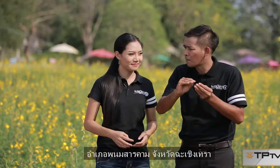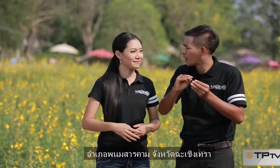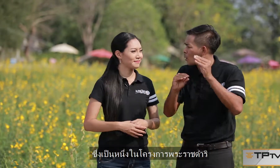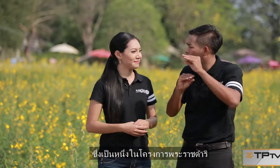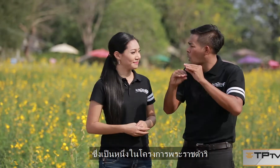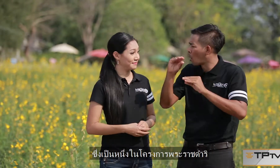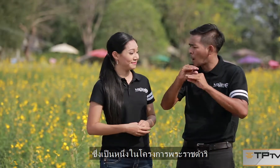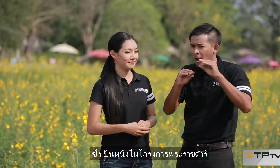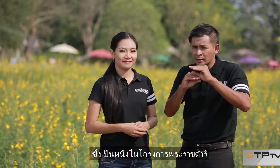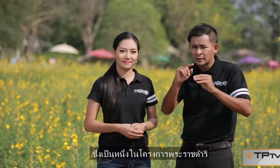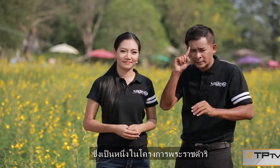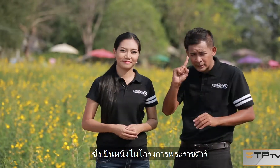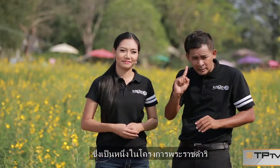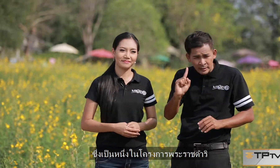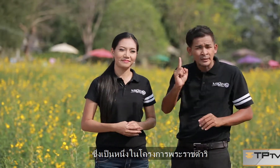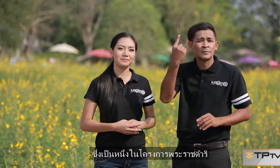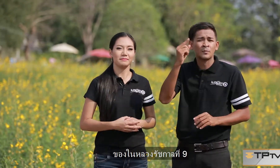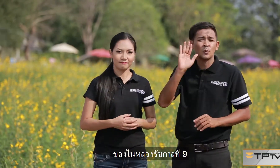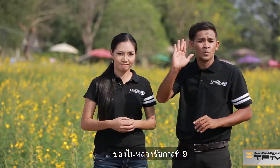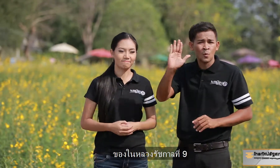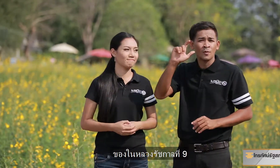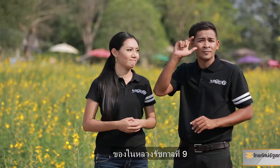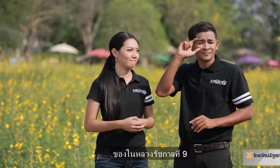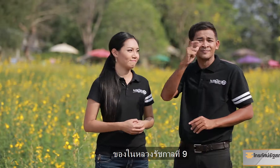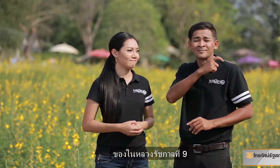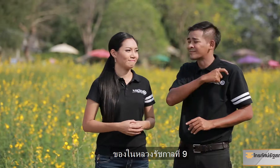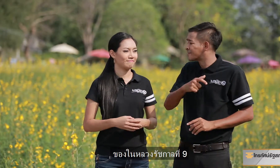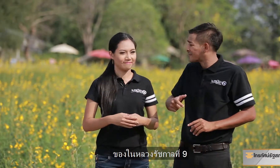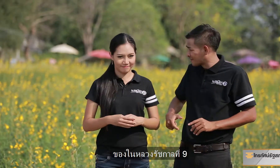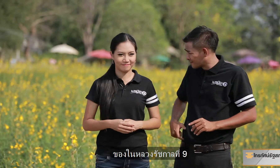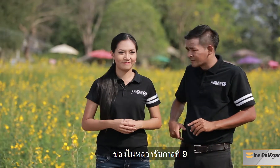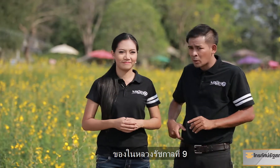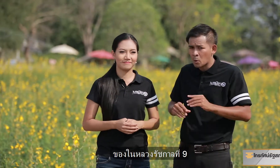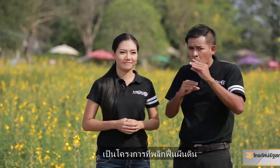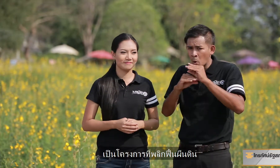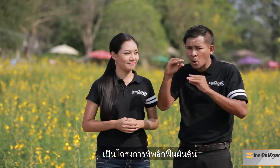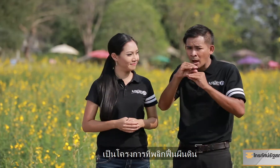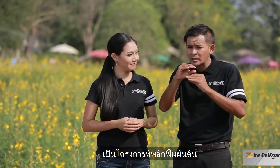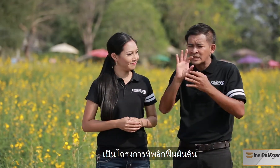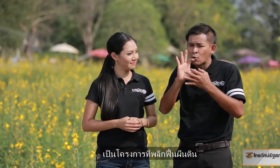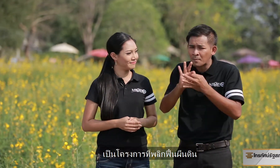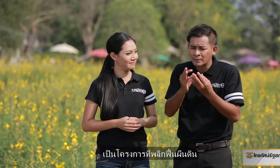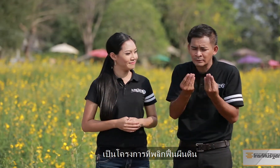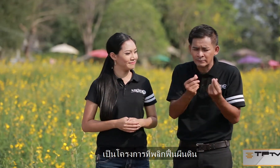ซึ่งเป็นหนึ่งในโครงการพระราชดำริของในหลวงรัชกาลที่9เป็นโครงการที่พลิกฟื้นผืน